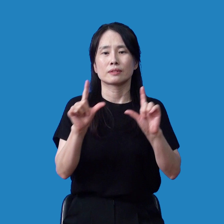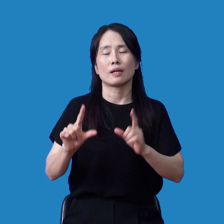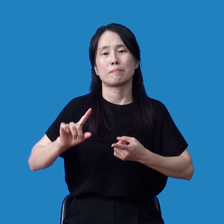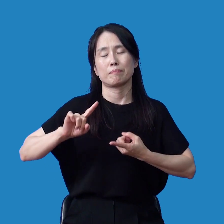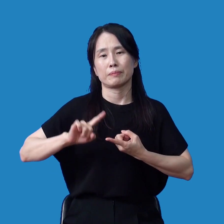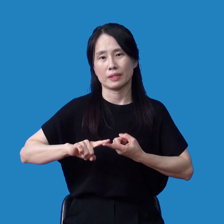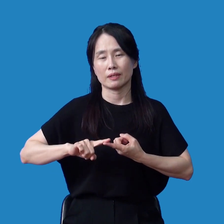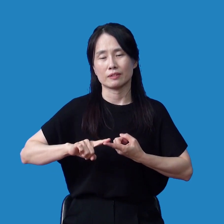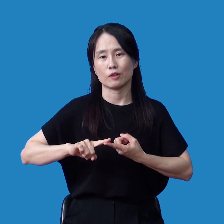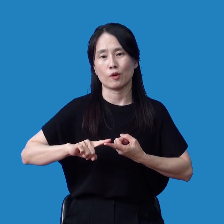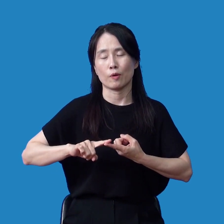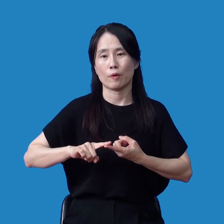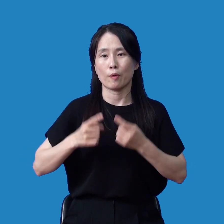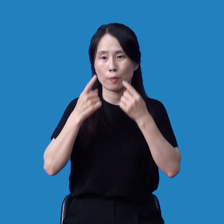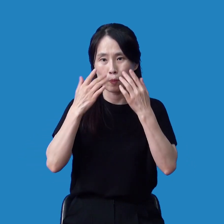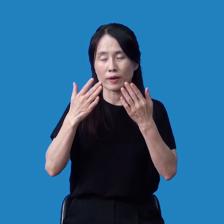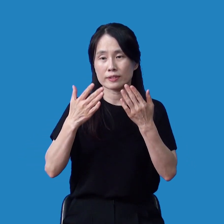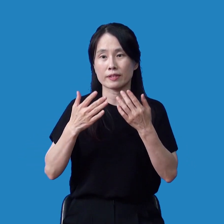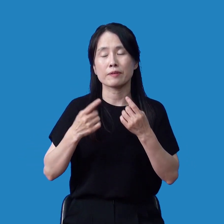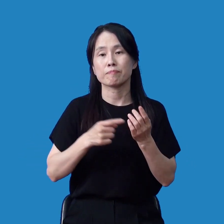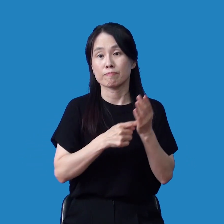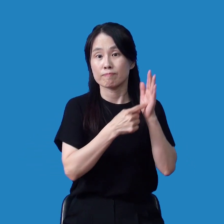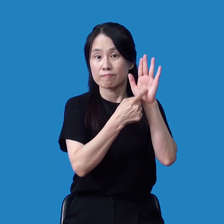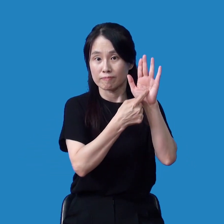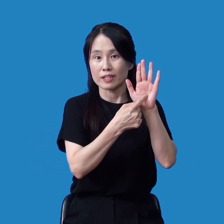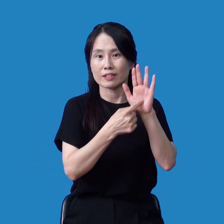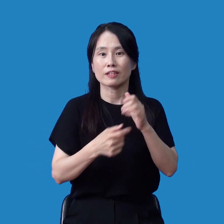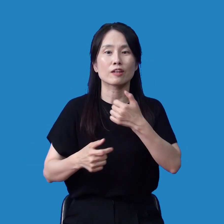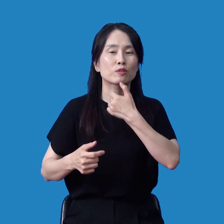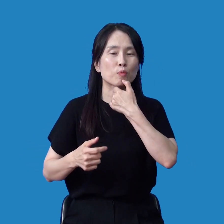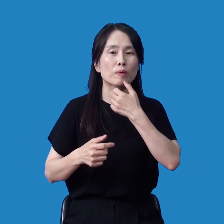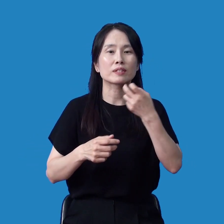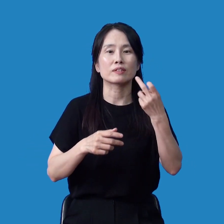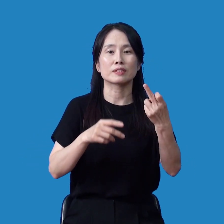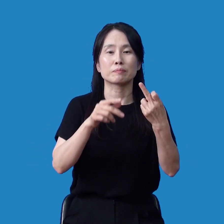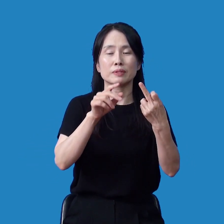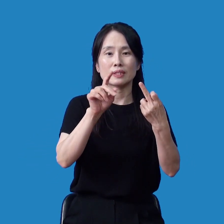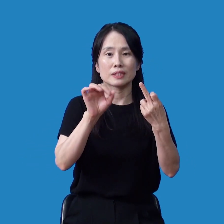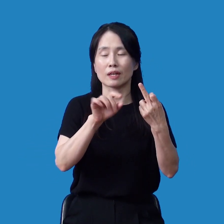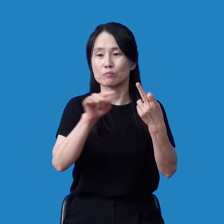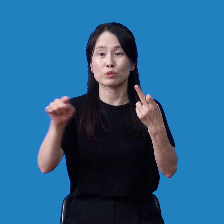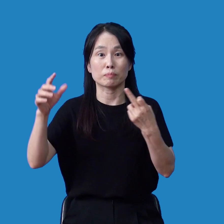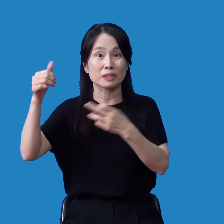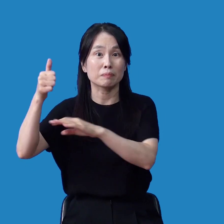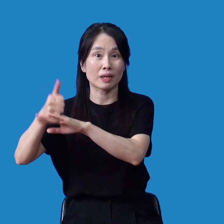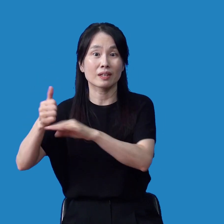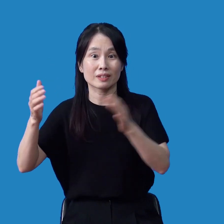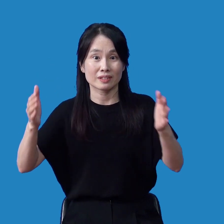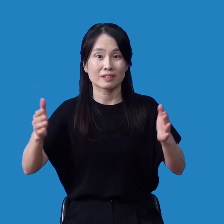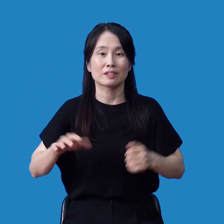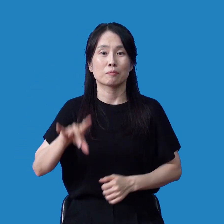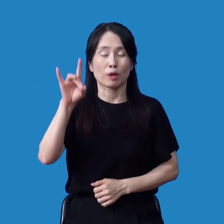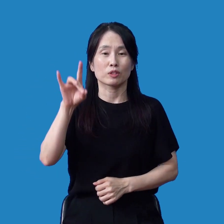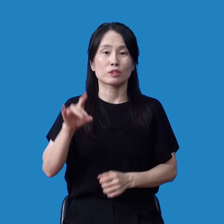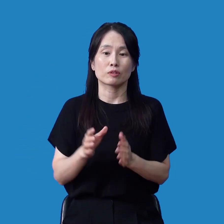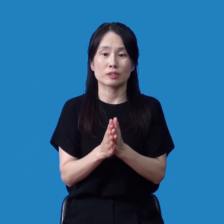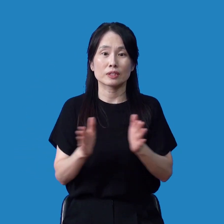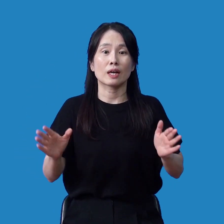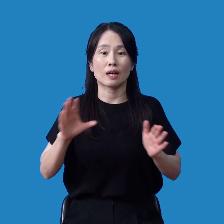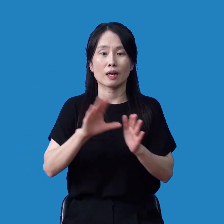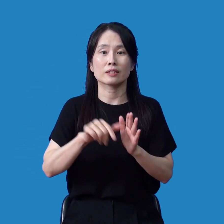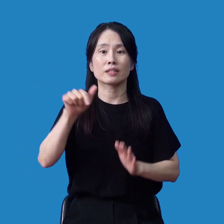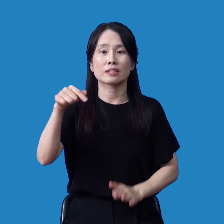대해서 밝혀주는 삶의 대헌장과도 같은 말씀입니다. 먼저 시작하면서 1절에